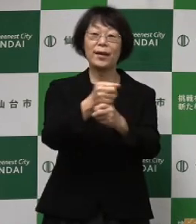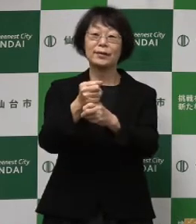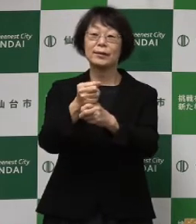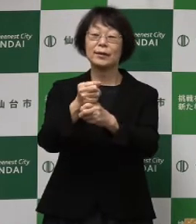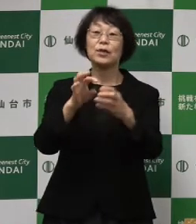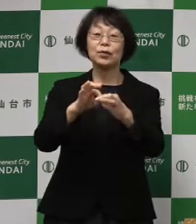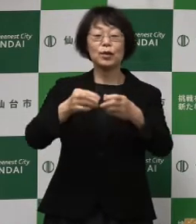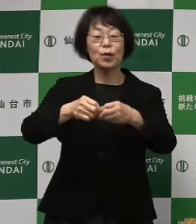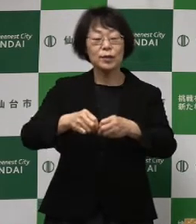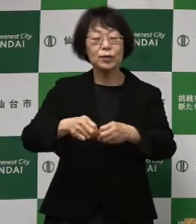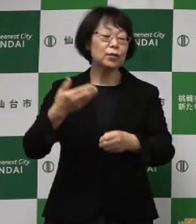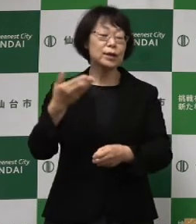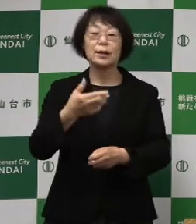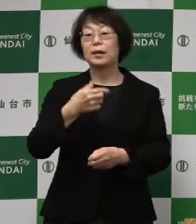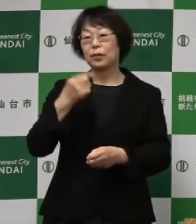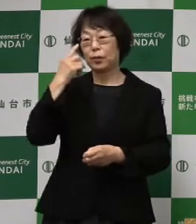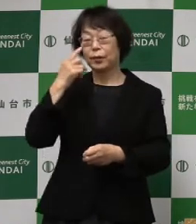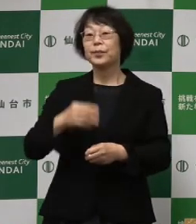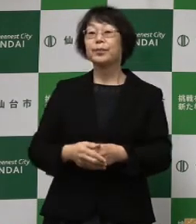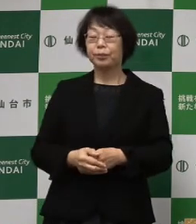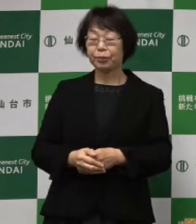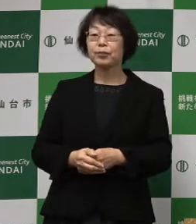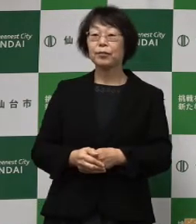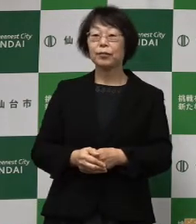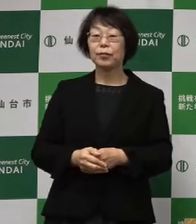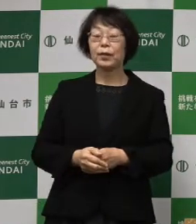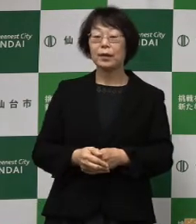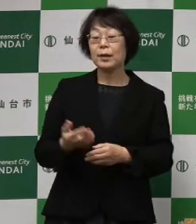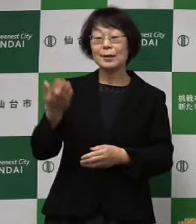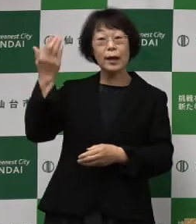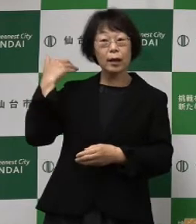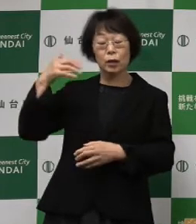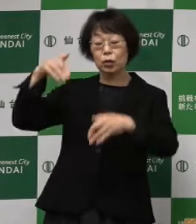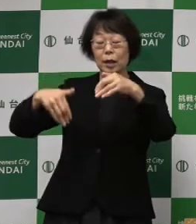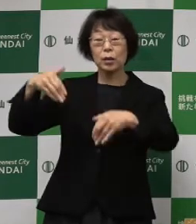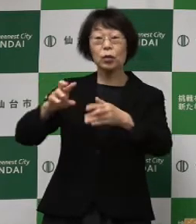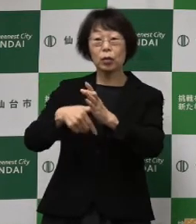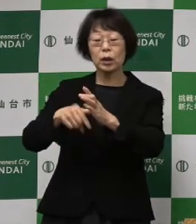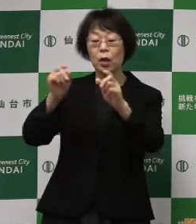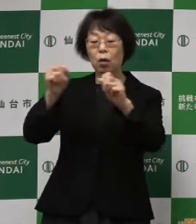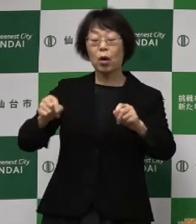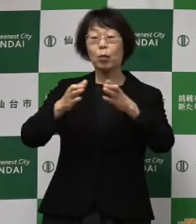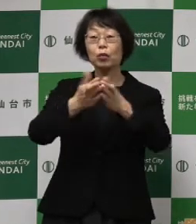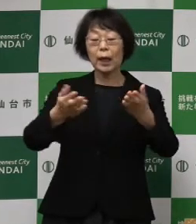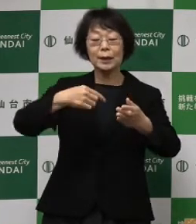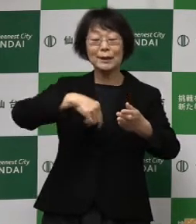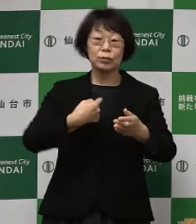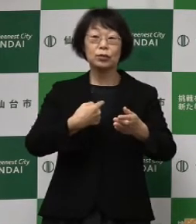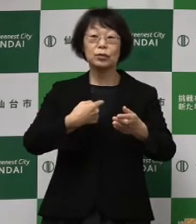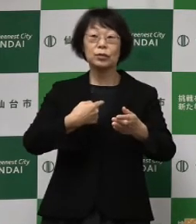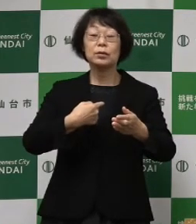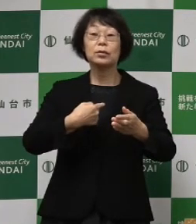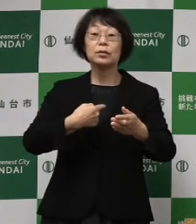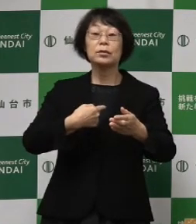っと詳しくお伺いしたいんですけれども、市長、前回の選挙の時は岡本さんが自分のご自身のご